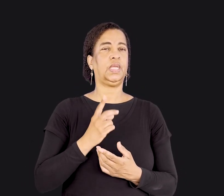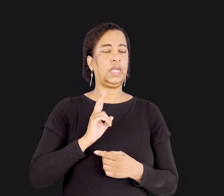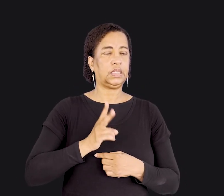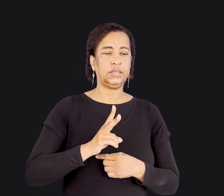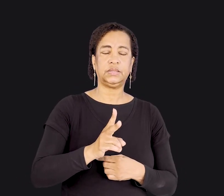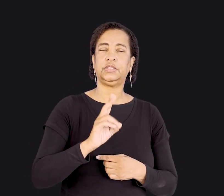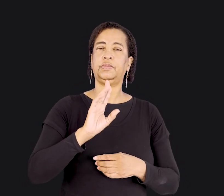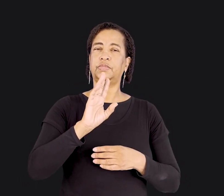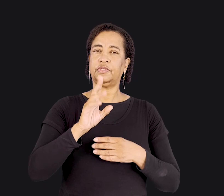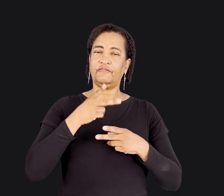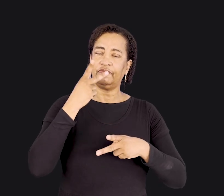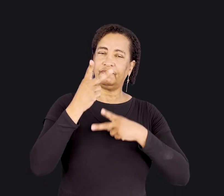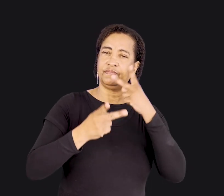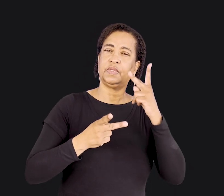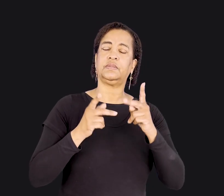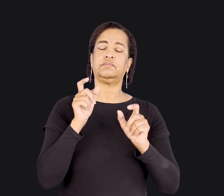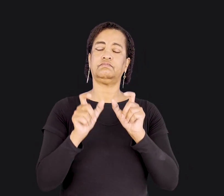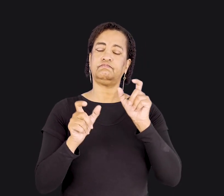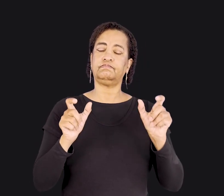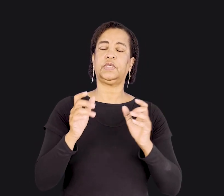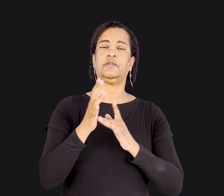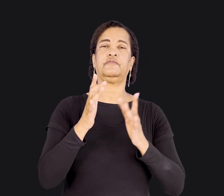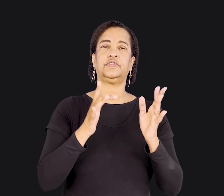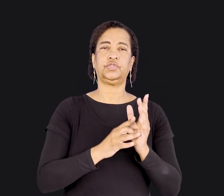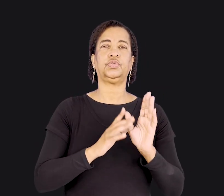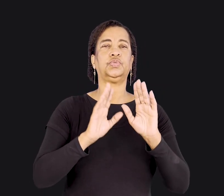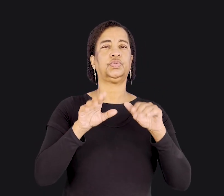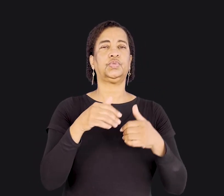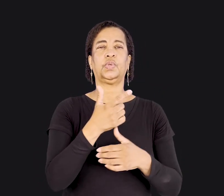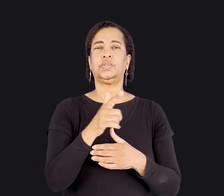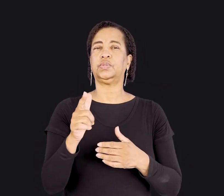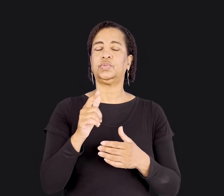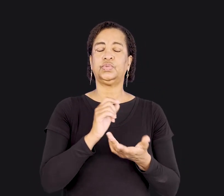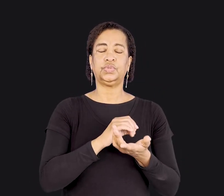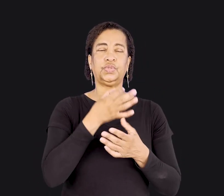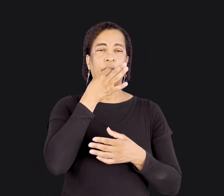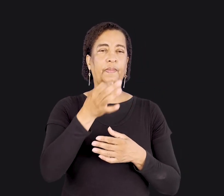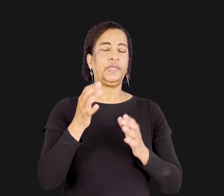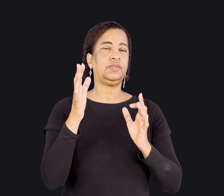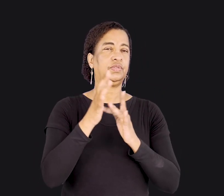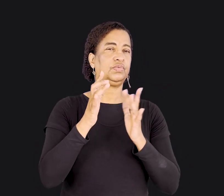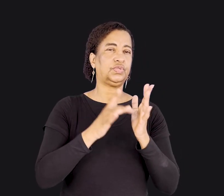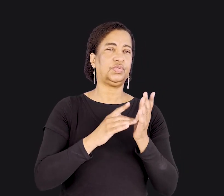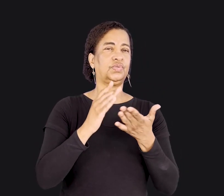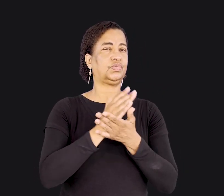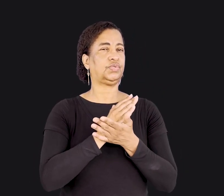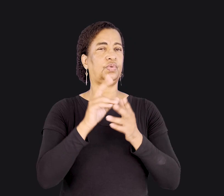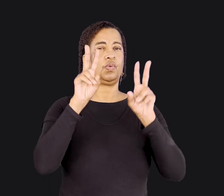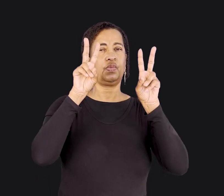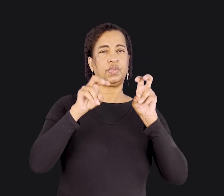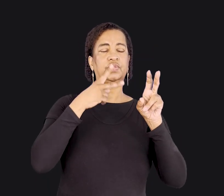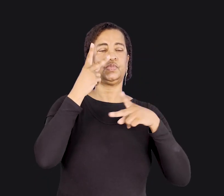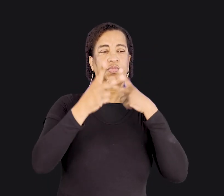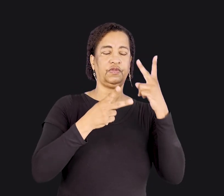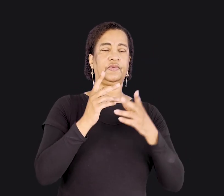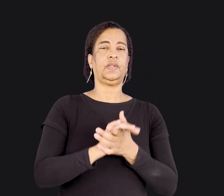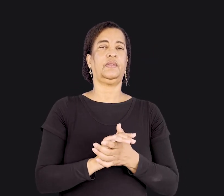sempre reforçando as palavras de Jesus e quando não tinha nenhuma citação de Jesus a respeito de um determinado assunto, dizia, em